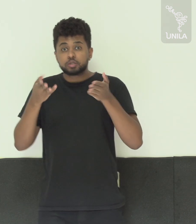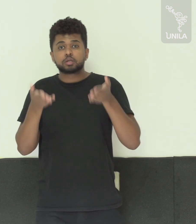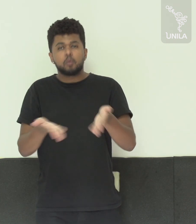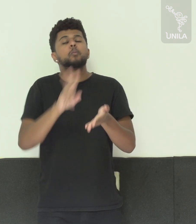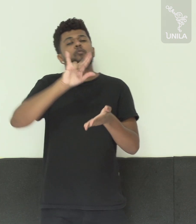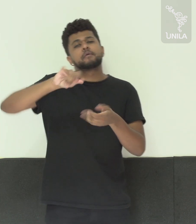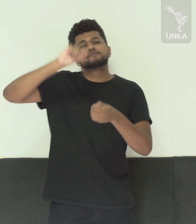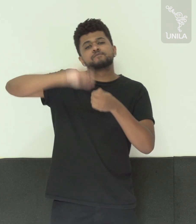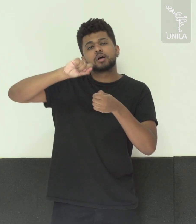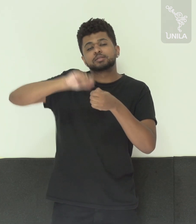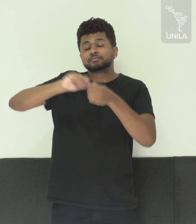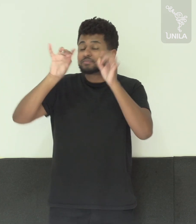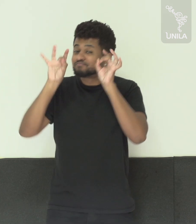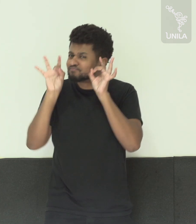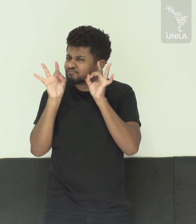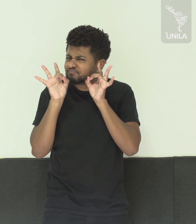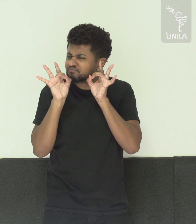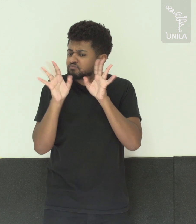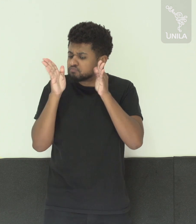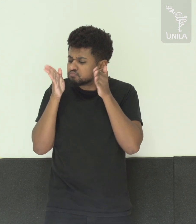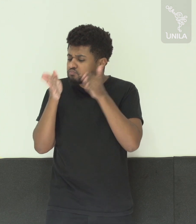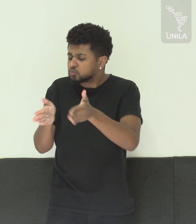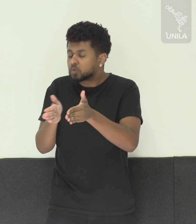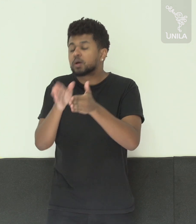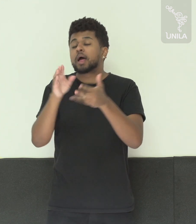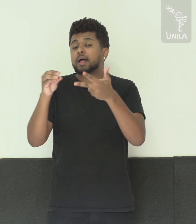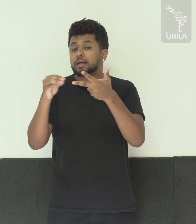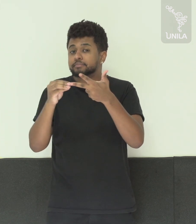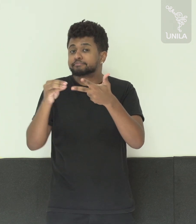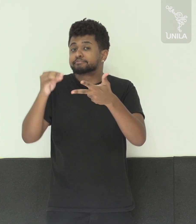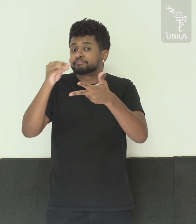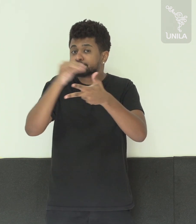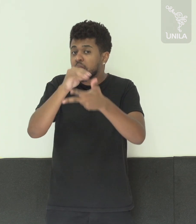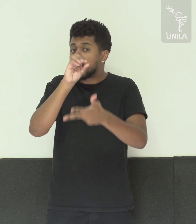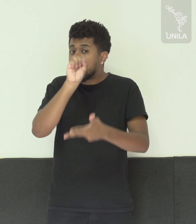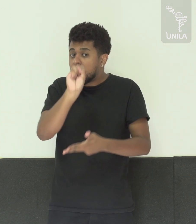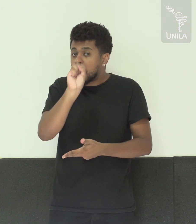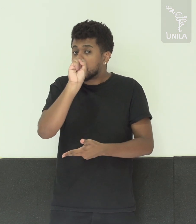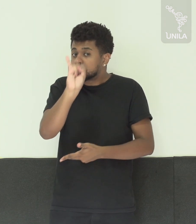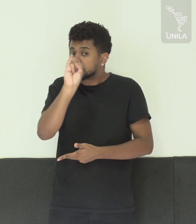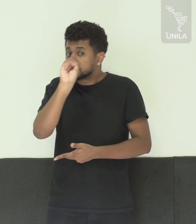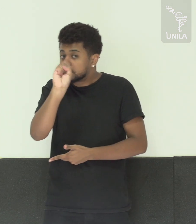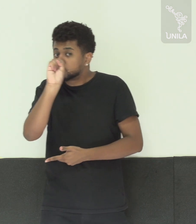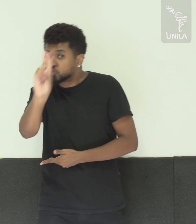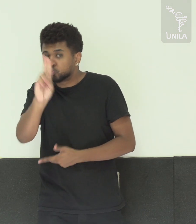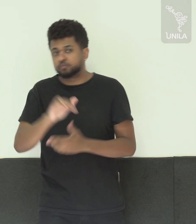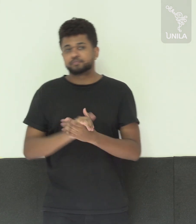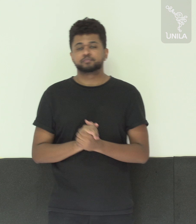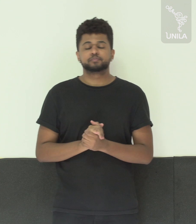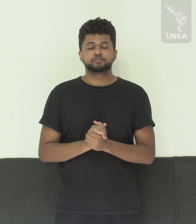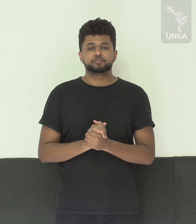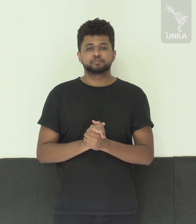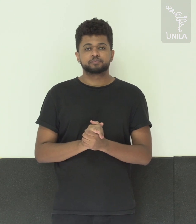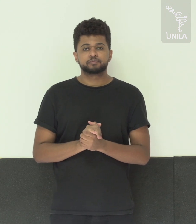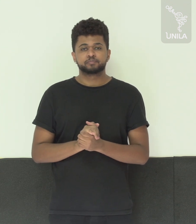será realizada exclusivamente via Sistema Integrado de Seleção Unificada,